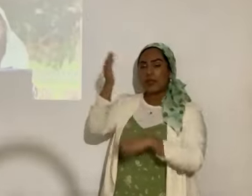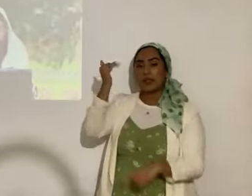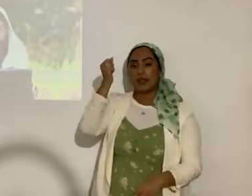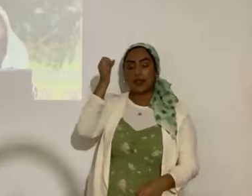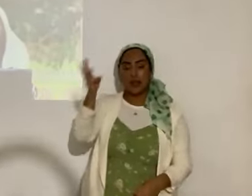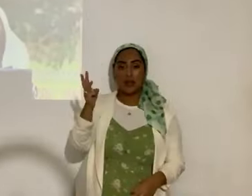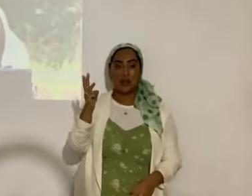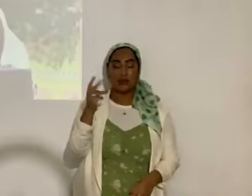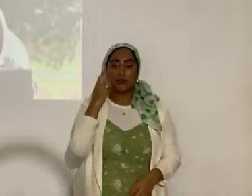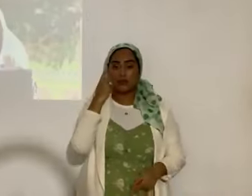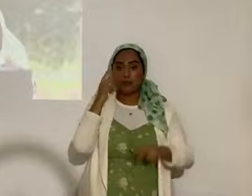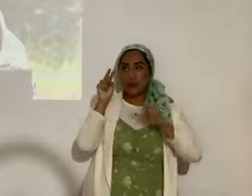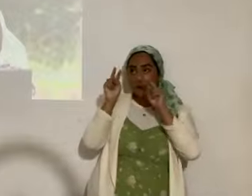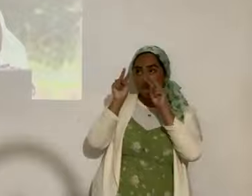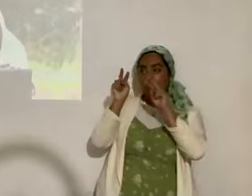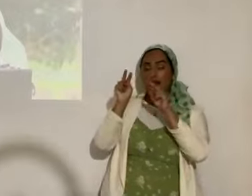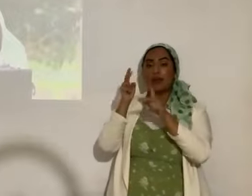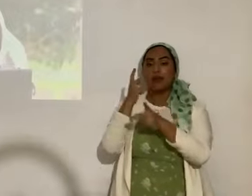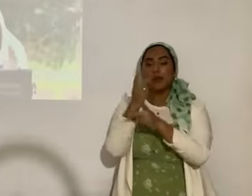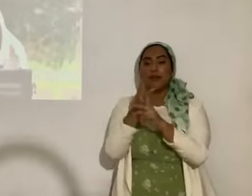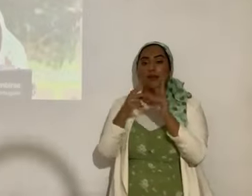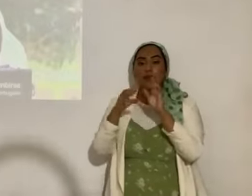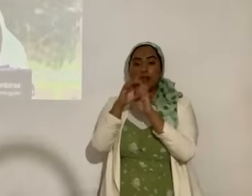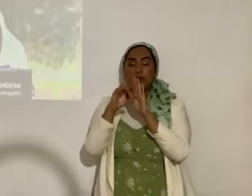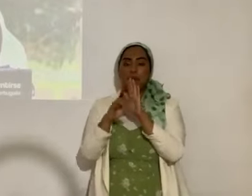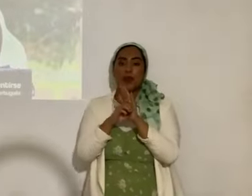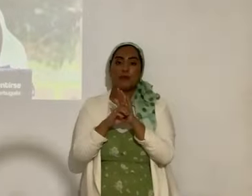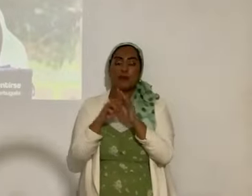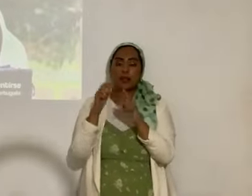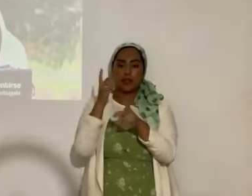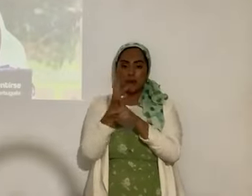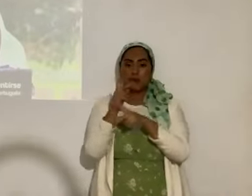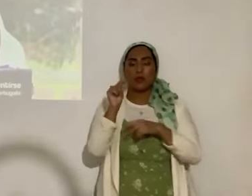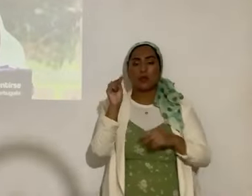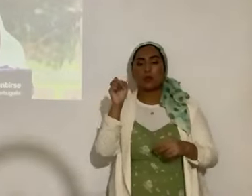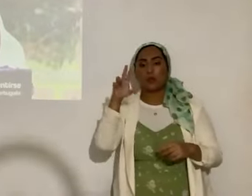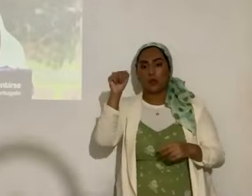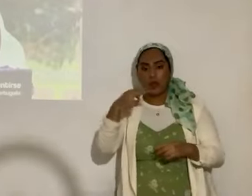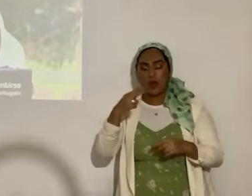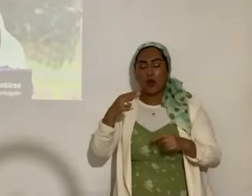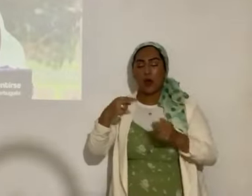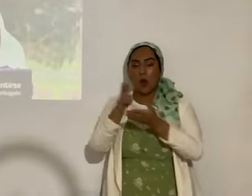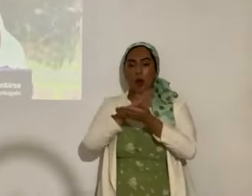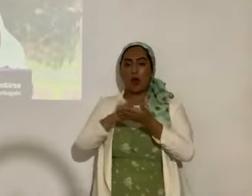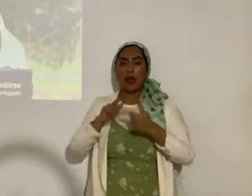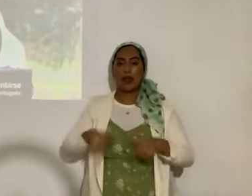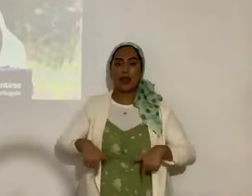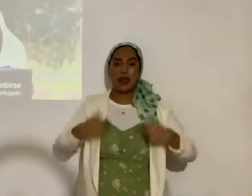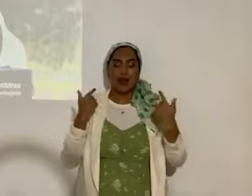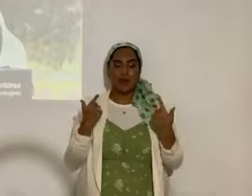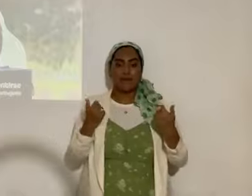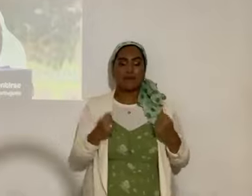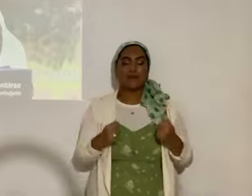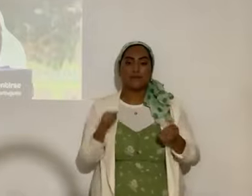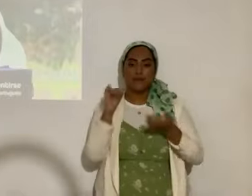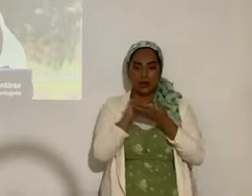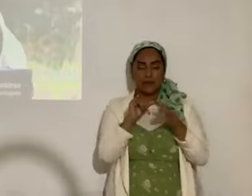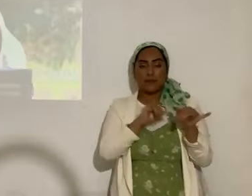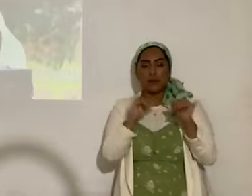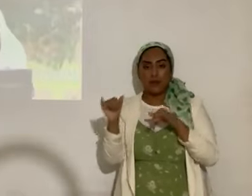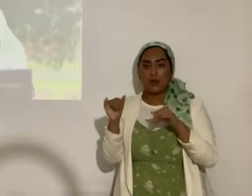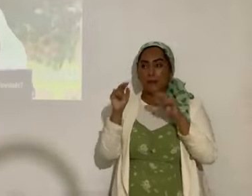has puesto tu mirada en guardar los mandamientos en guardar la torá en santificar tu vida eso es también